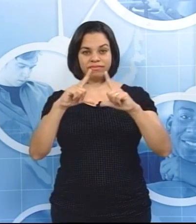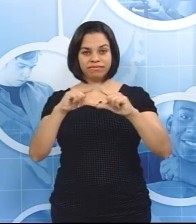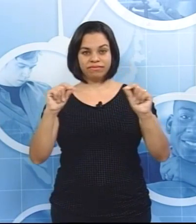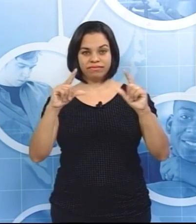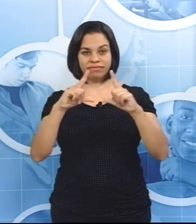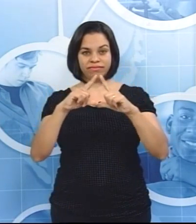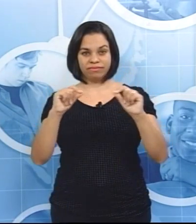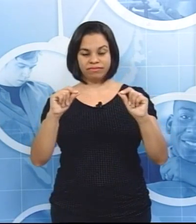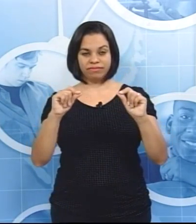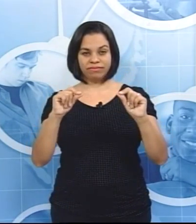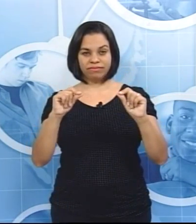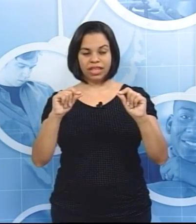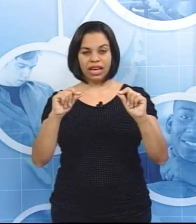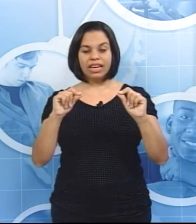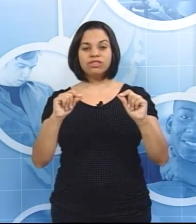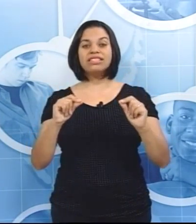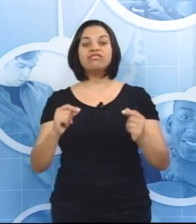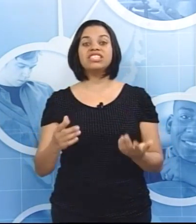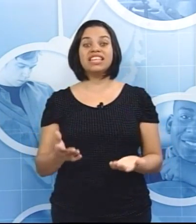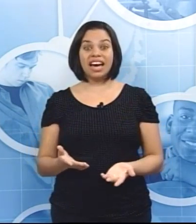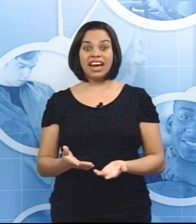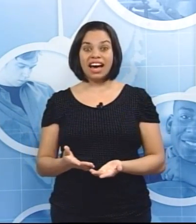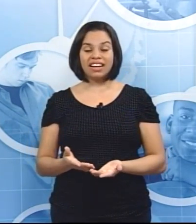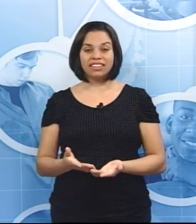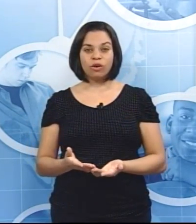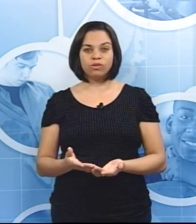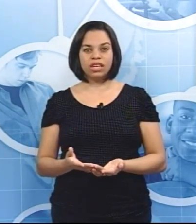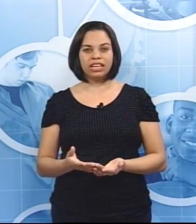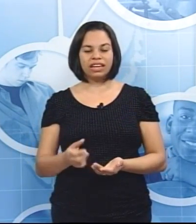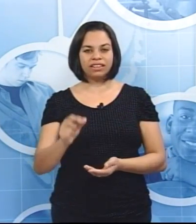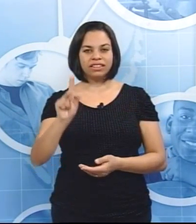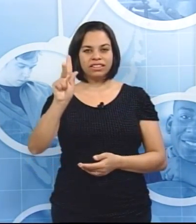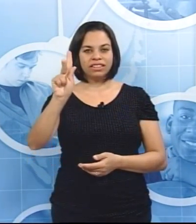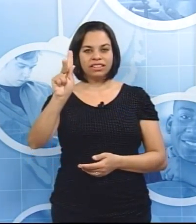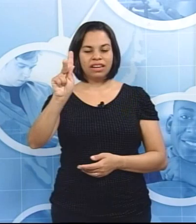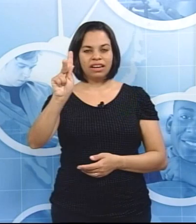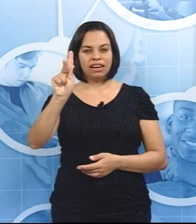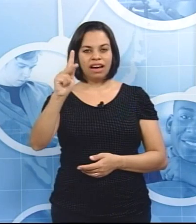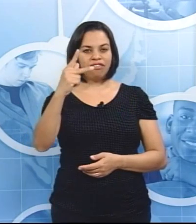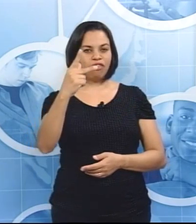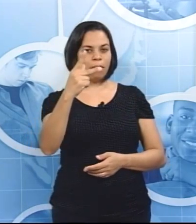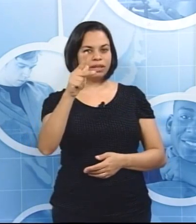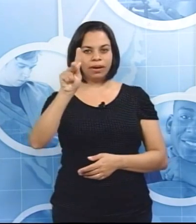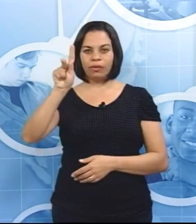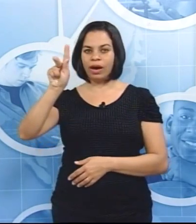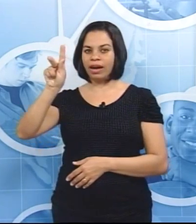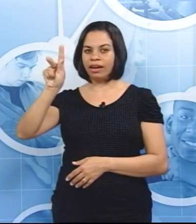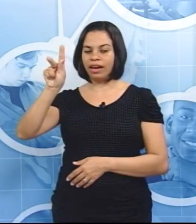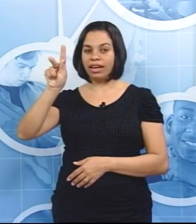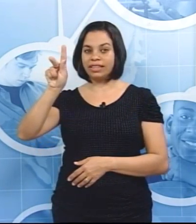E o sinal de Ceará, como seria? A forma da mão é em letra